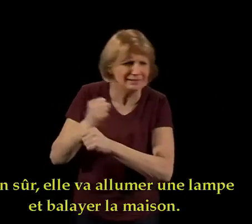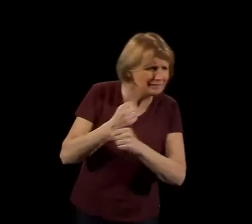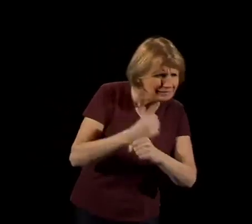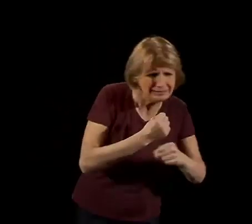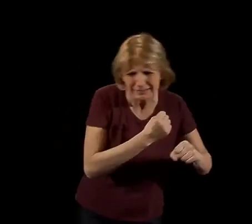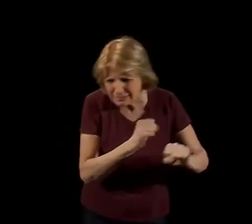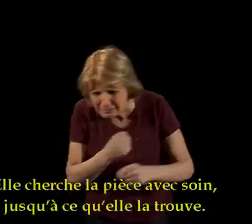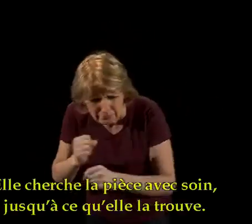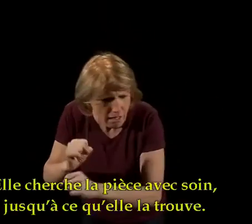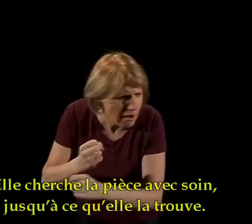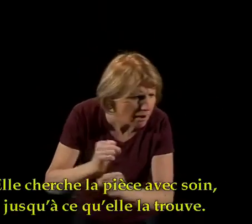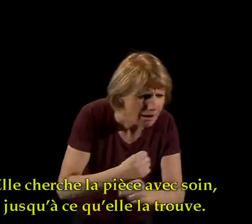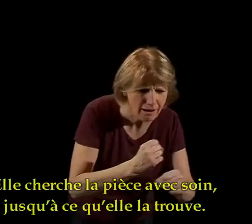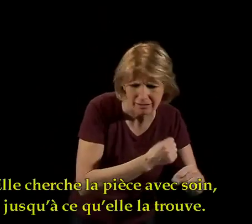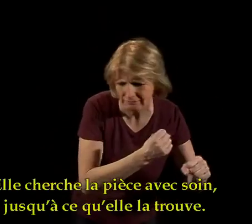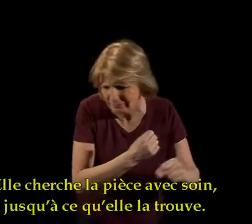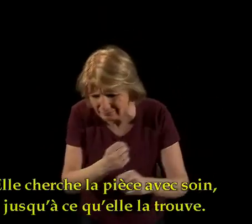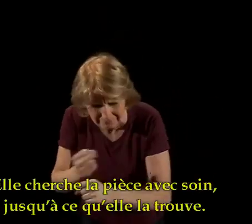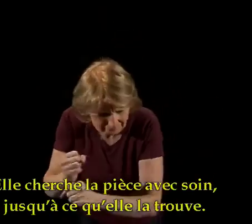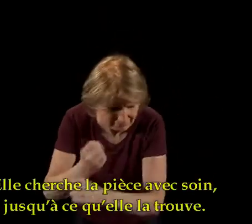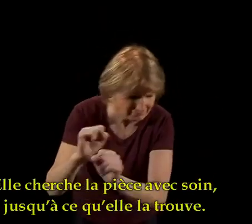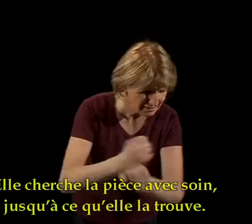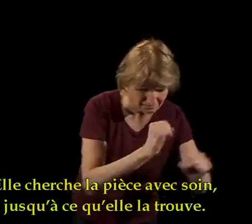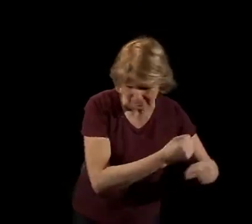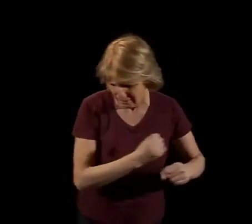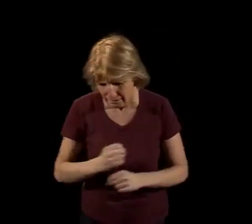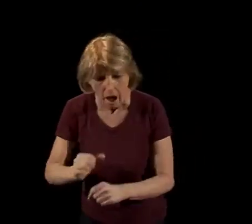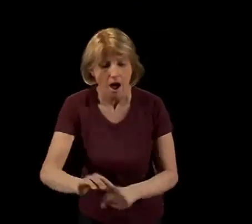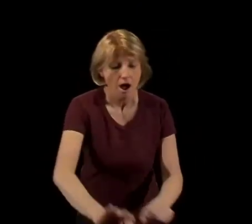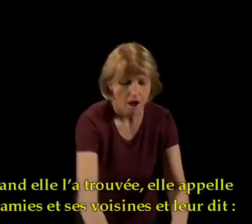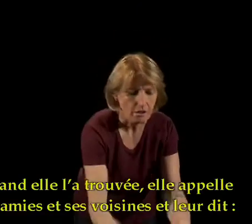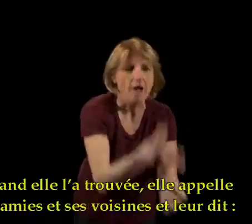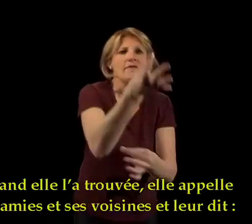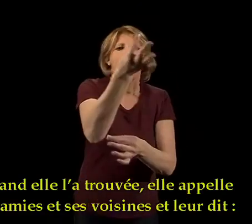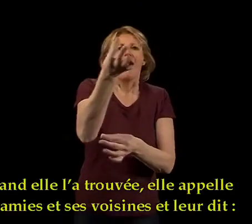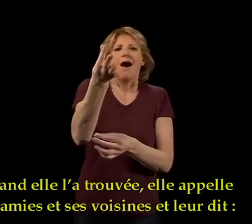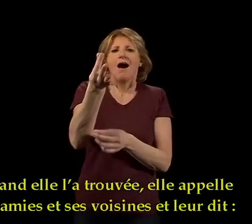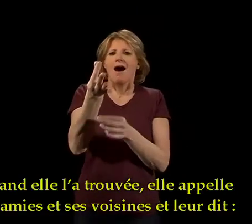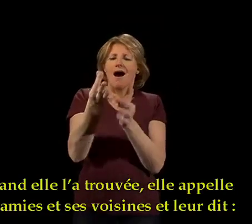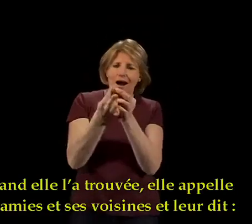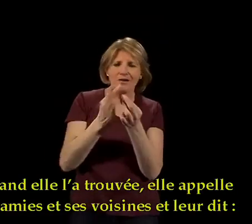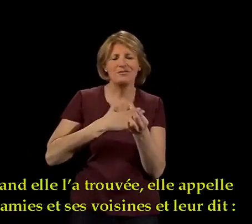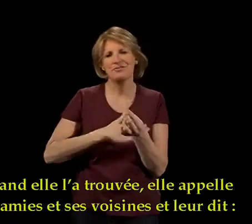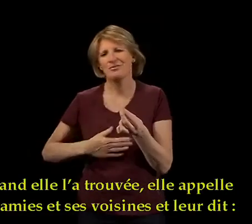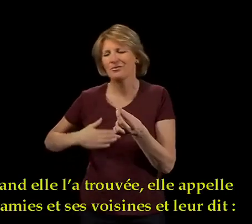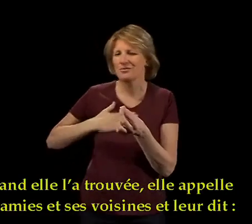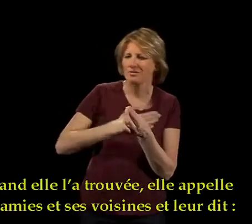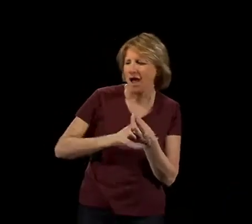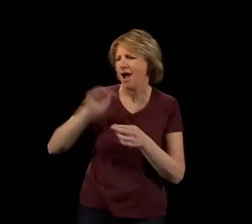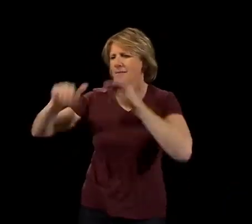Elle cherche la pièce avec soin jusqu'à ce qu'elle la trouve. Quand elle l'a trouvée, elle appelle ses amis et